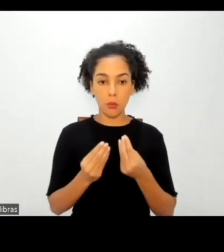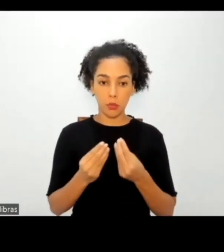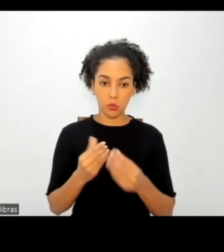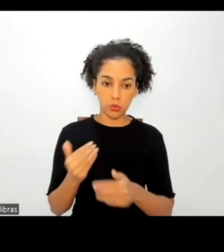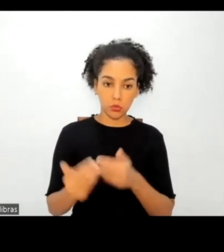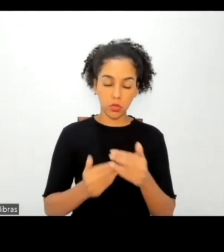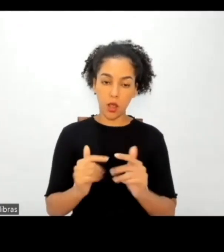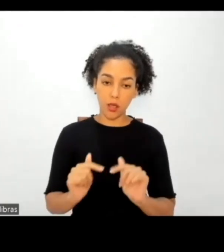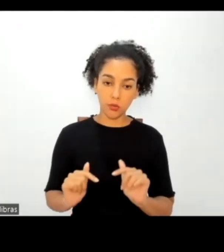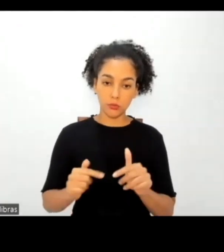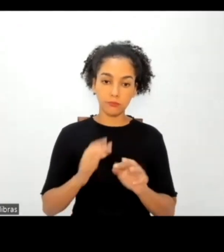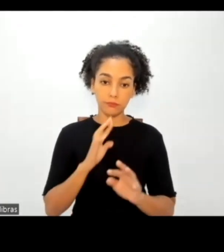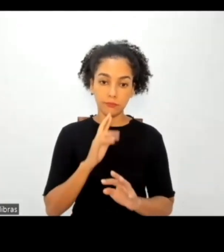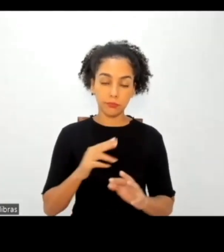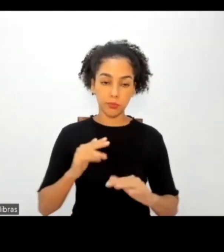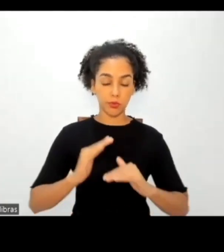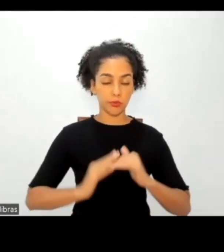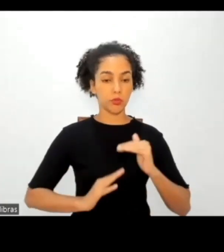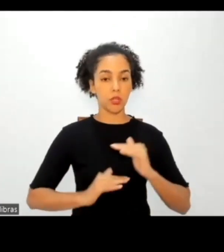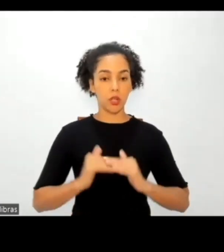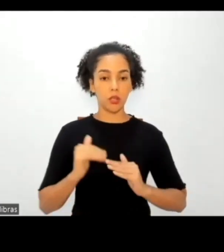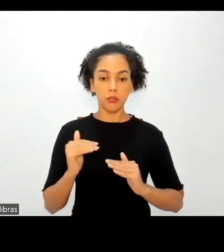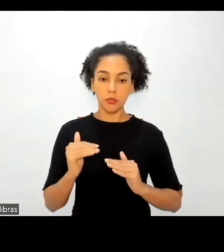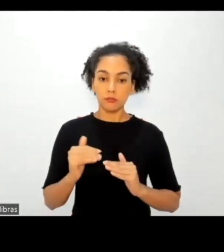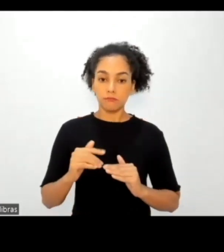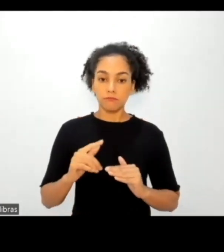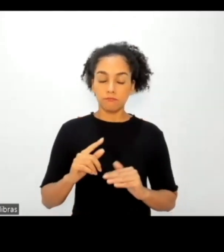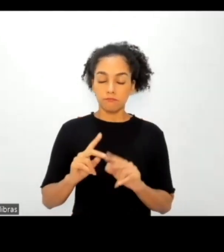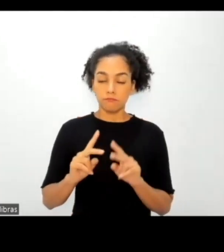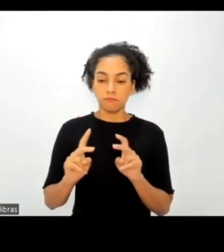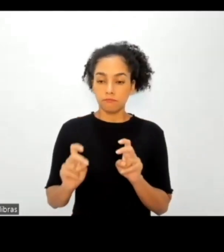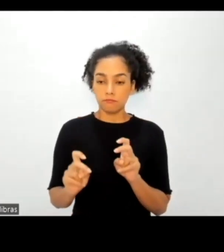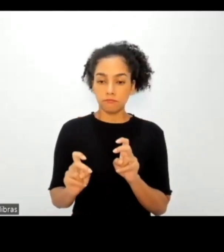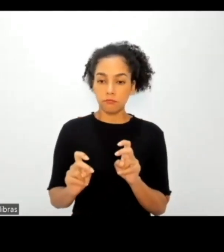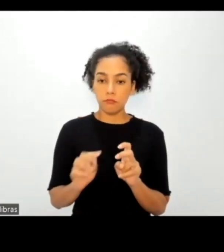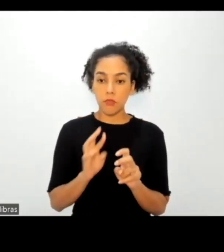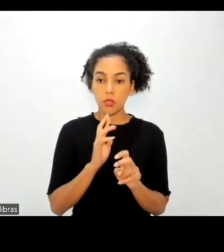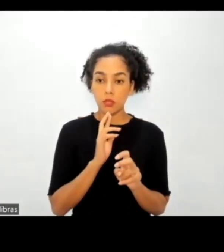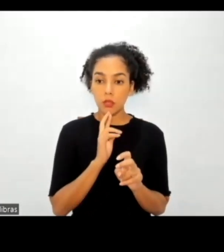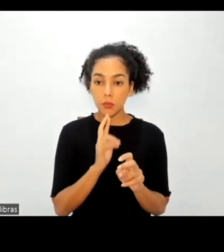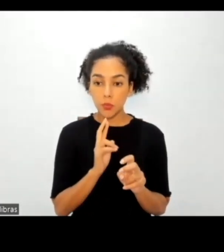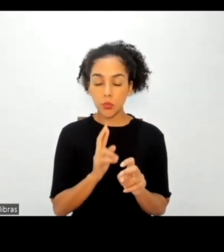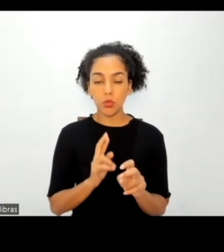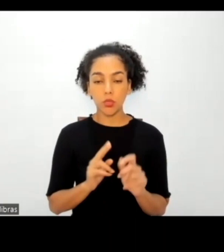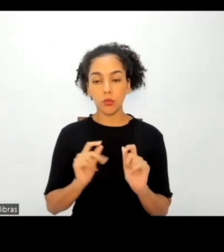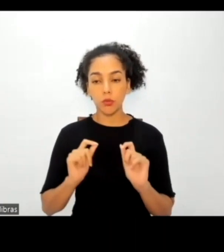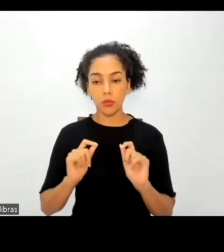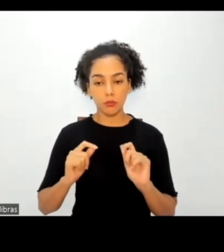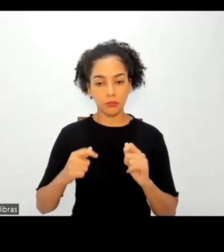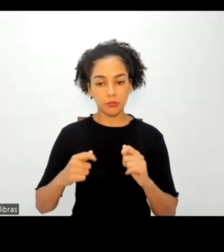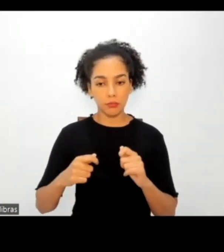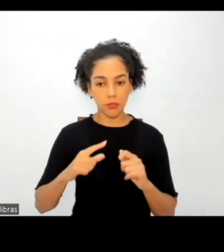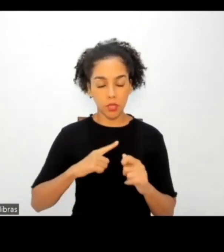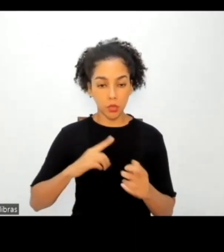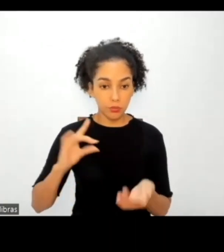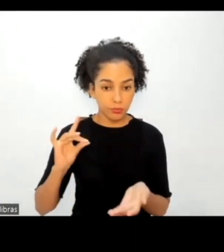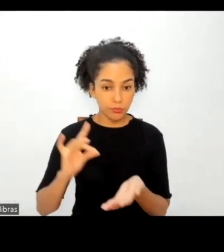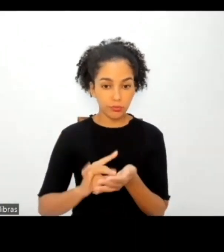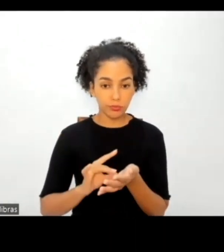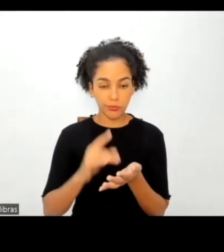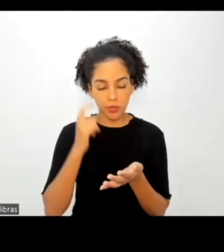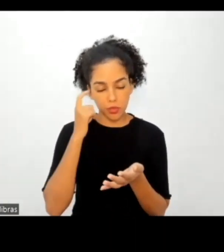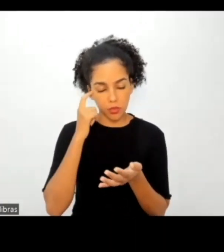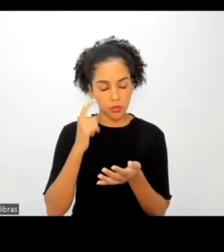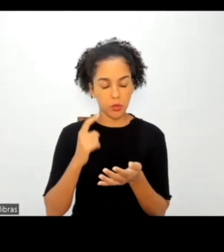respostas profissionais que vão no sentido de responder às demandas concretas, pensando nas particularidades que envolvem